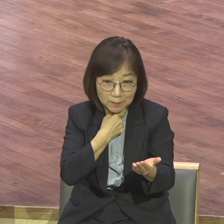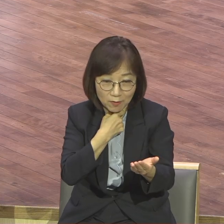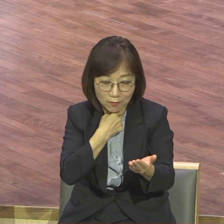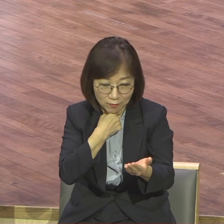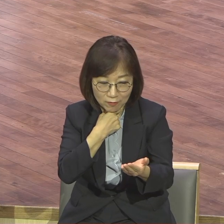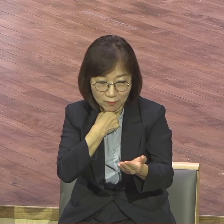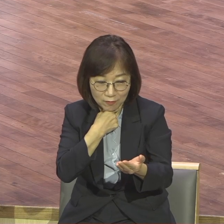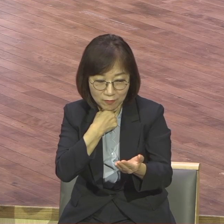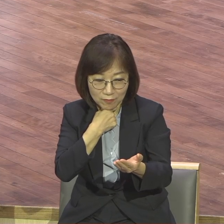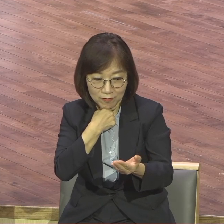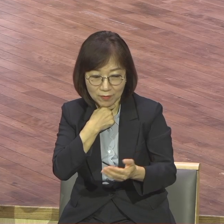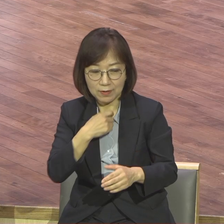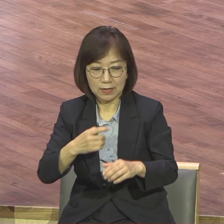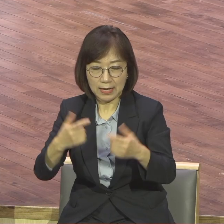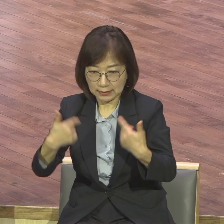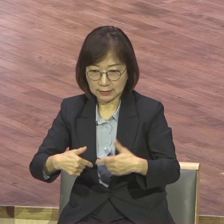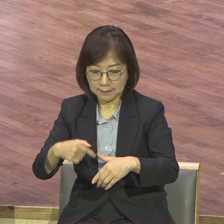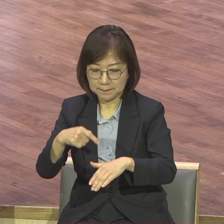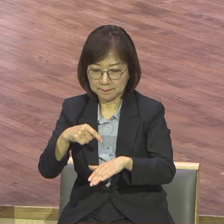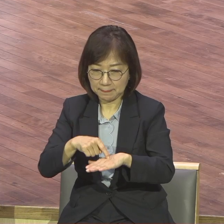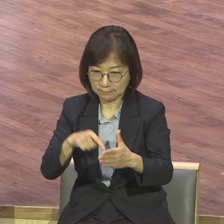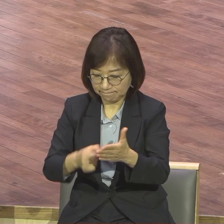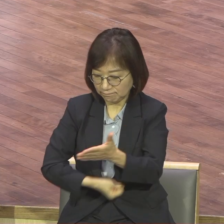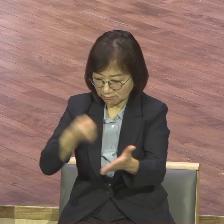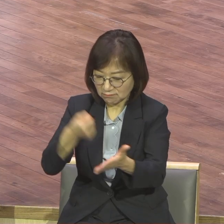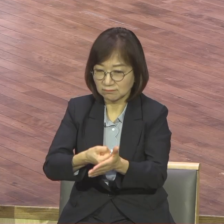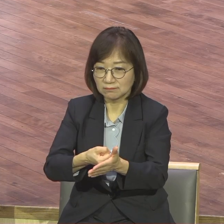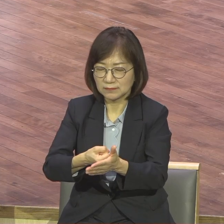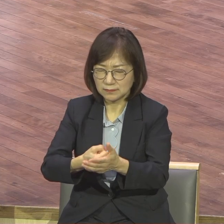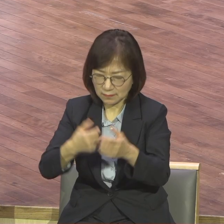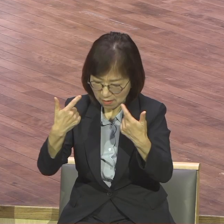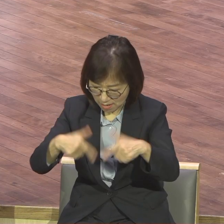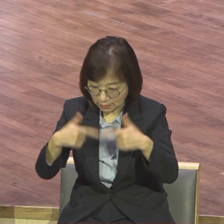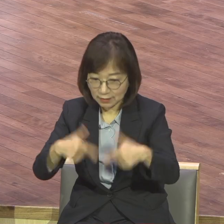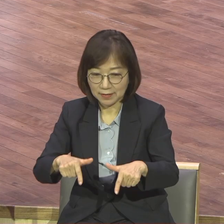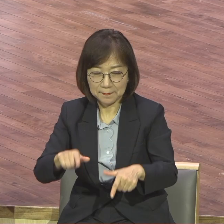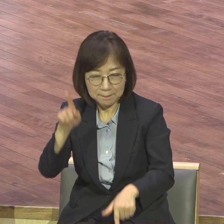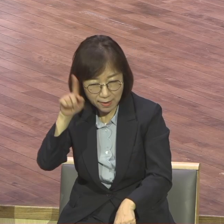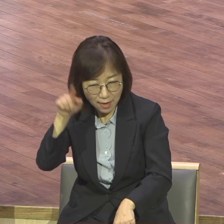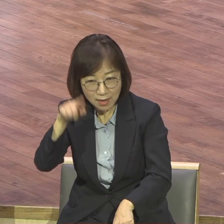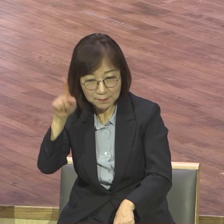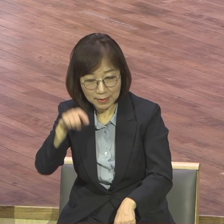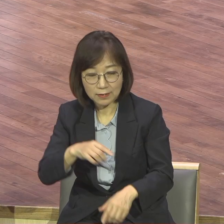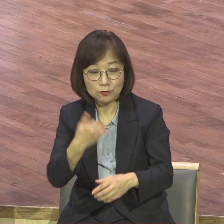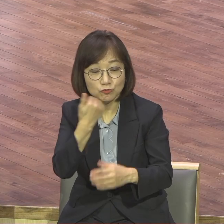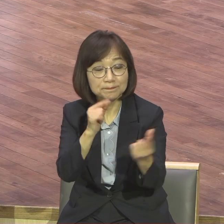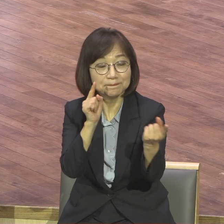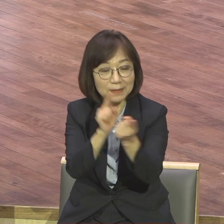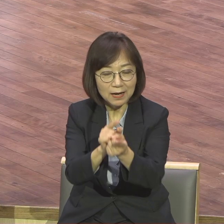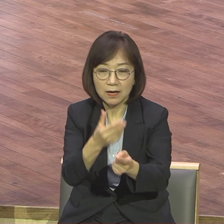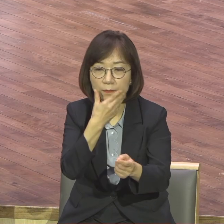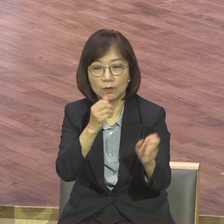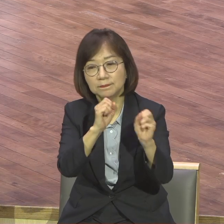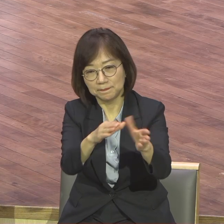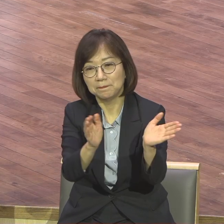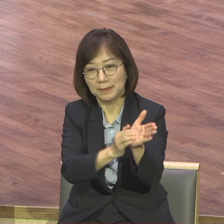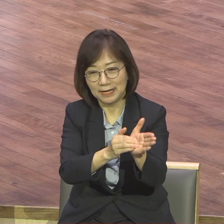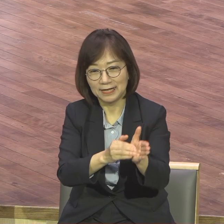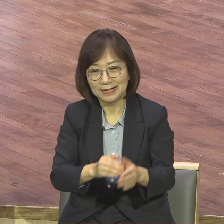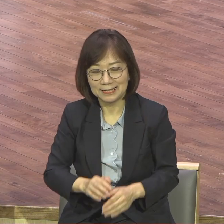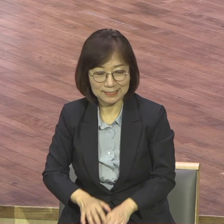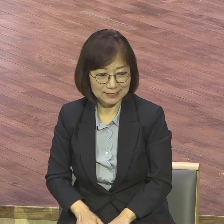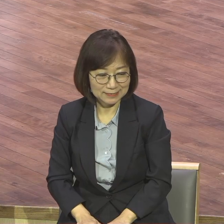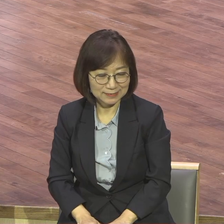그것이 철저하게 나와 지키는 삶이었어요. 여러분 그게 하나님 보실 때 남에게